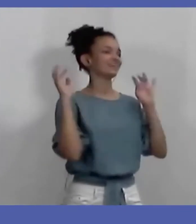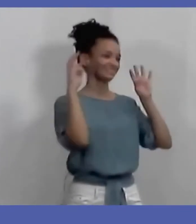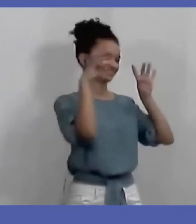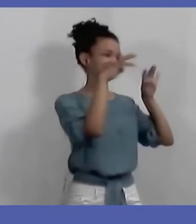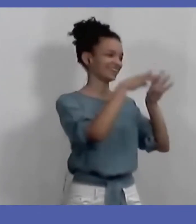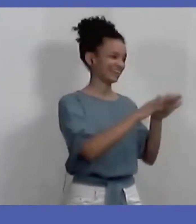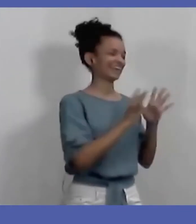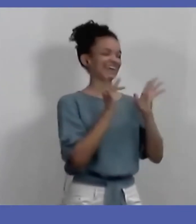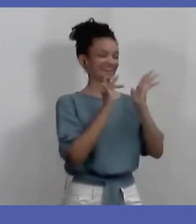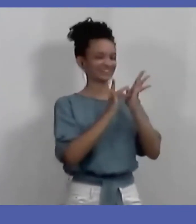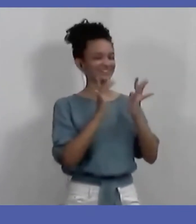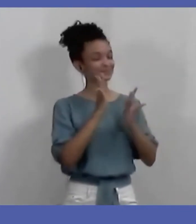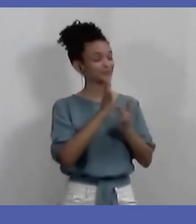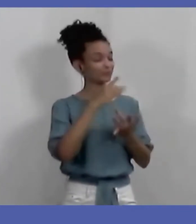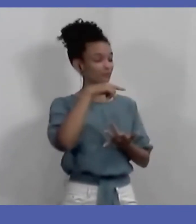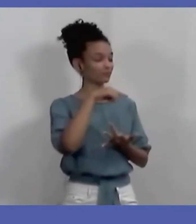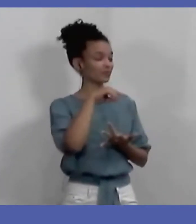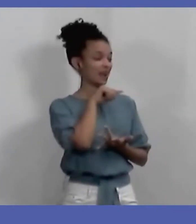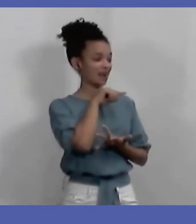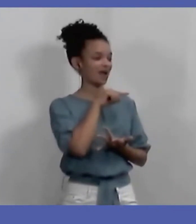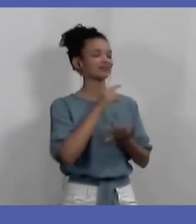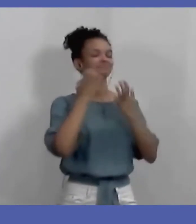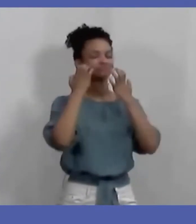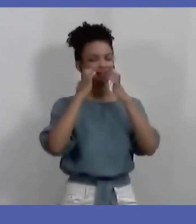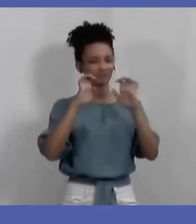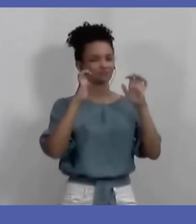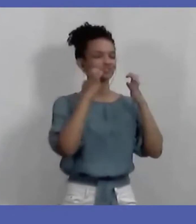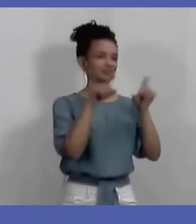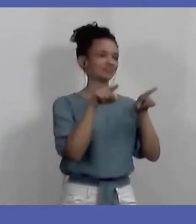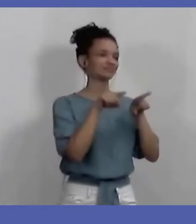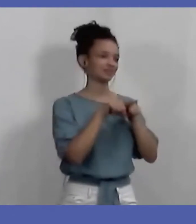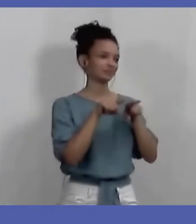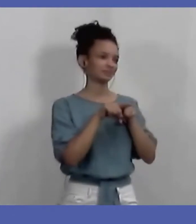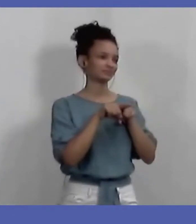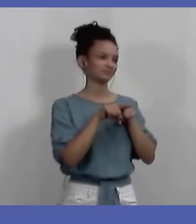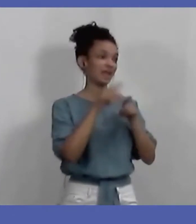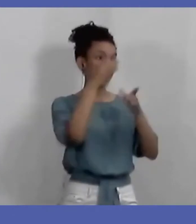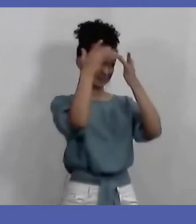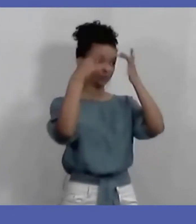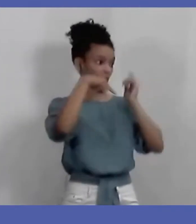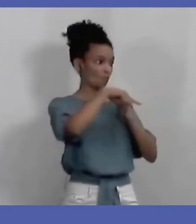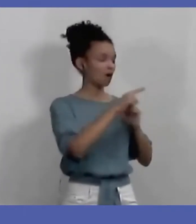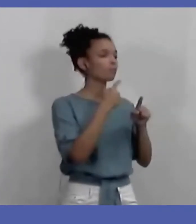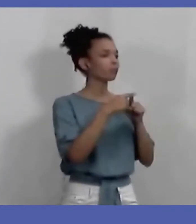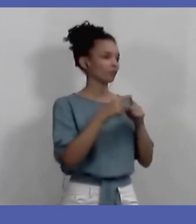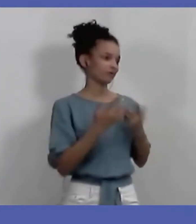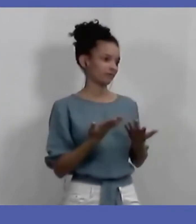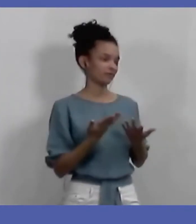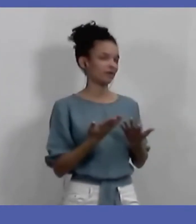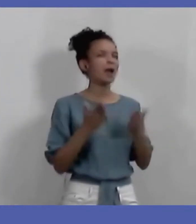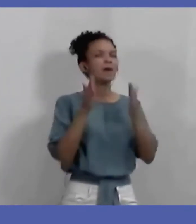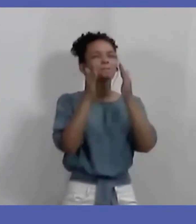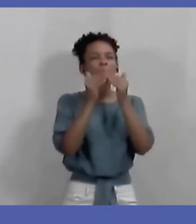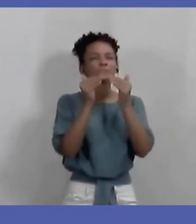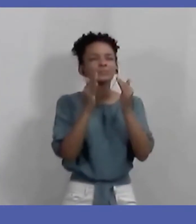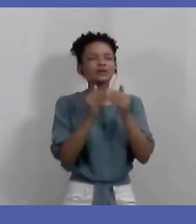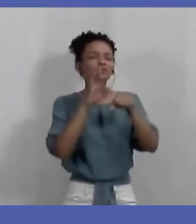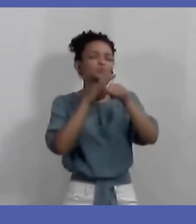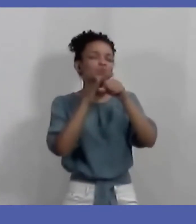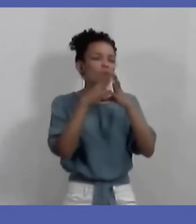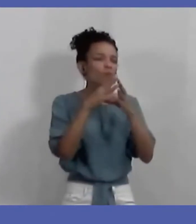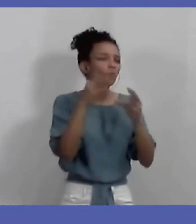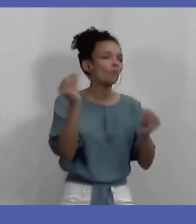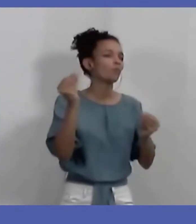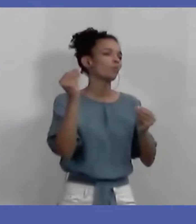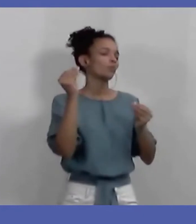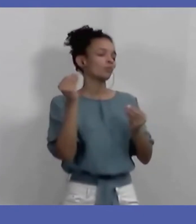iam lá, às vezes é por causa de cura, às vezes pedindo para o Senhor expulsar demônio, mas isso daí é